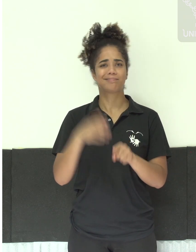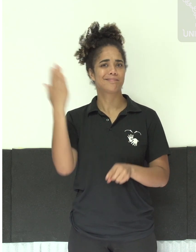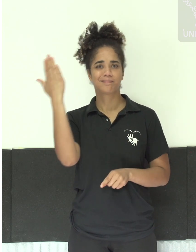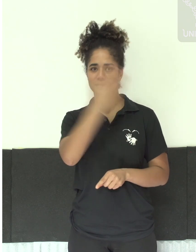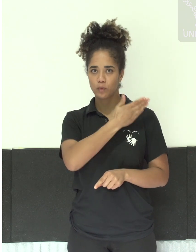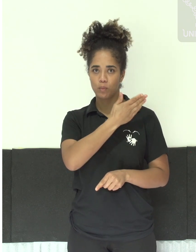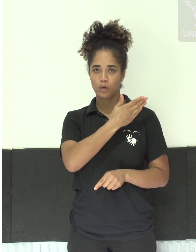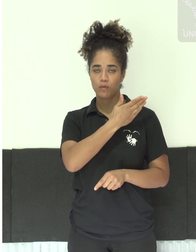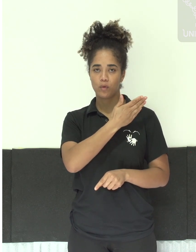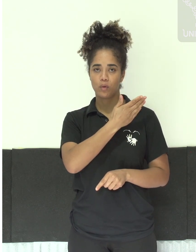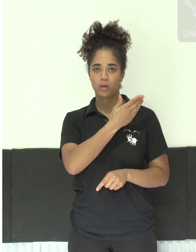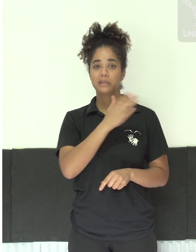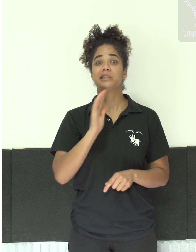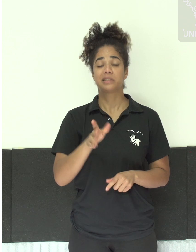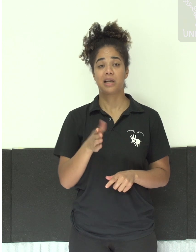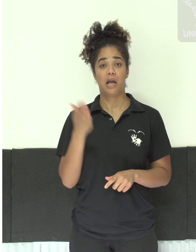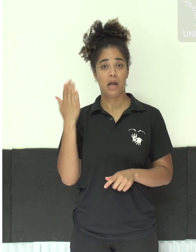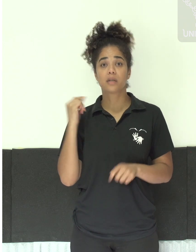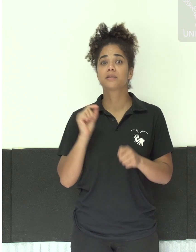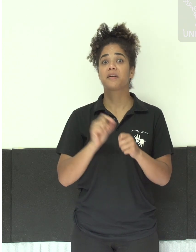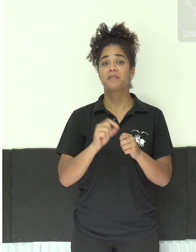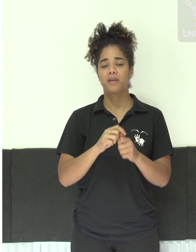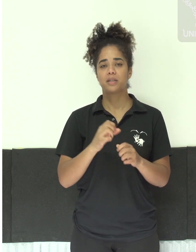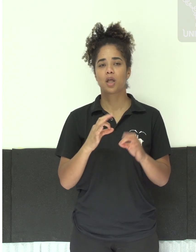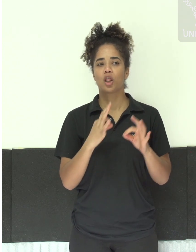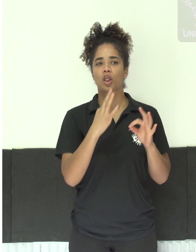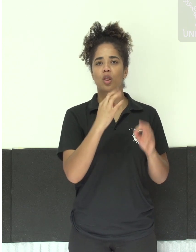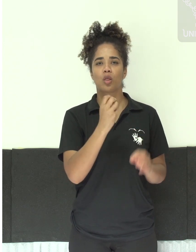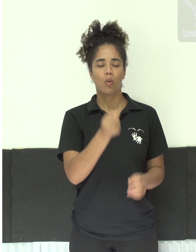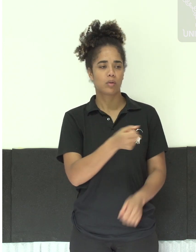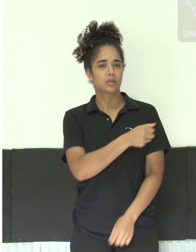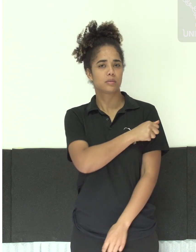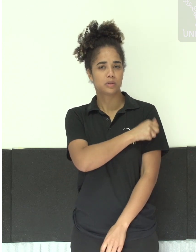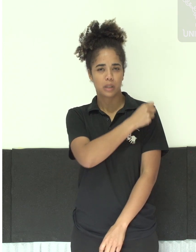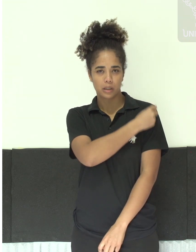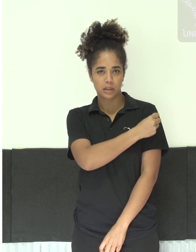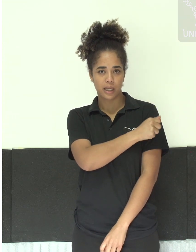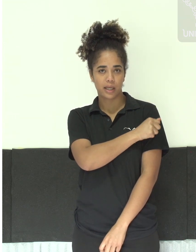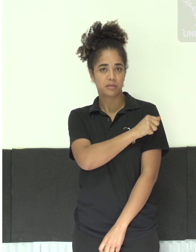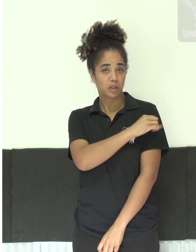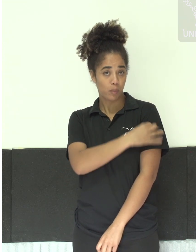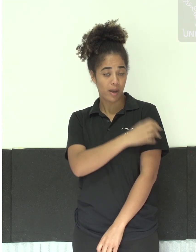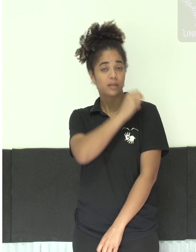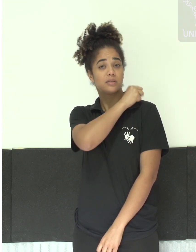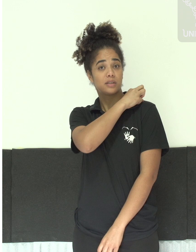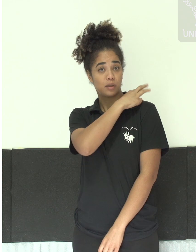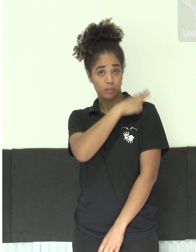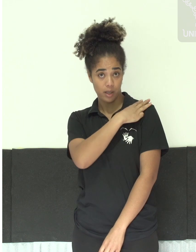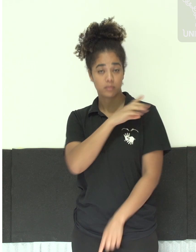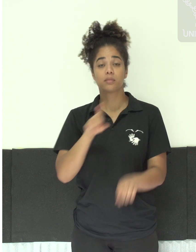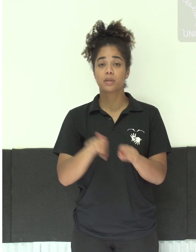ter realizado todas as séries do ensino médio em escola pública e